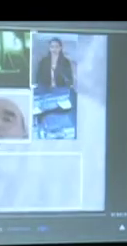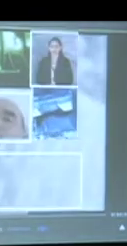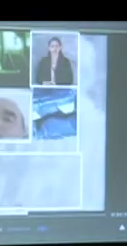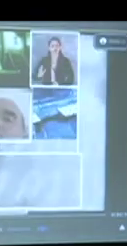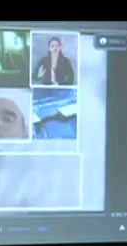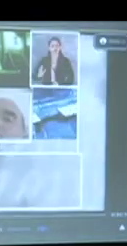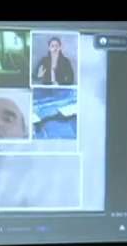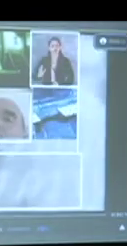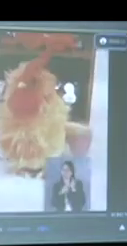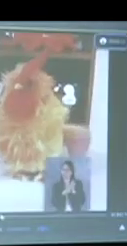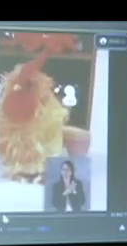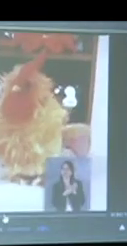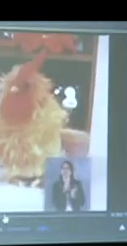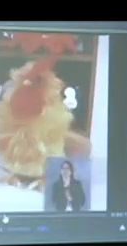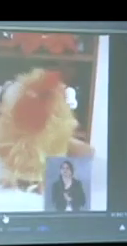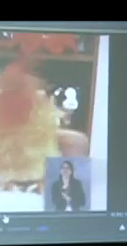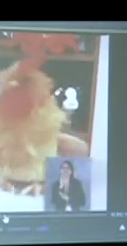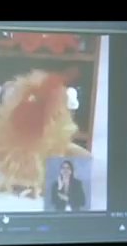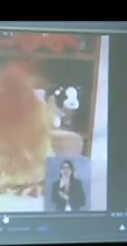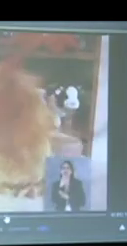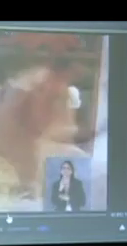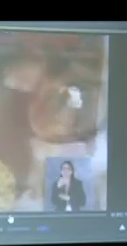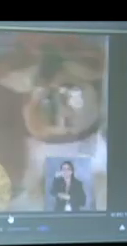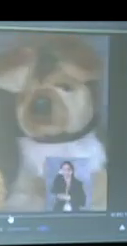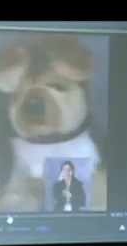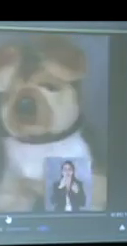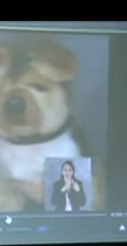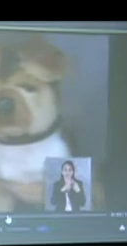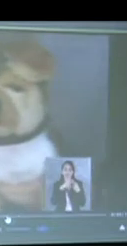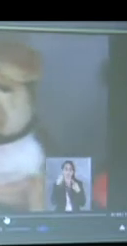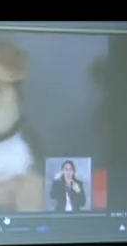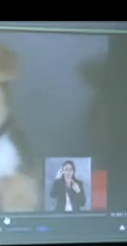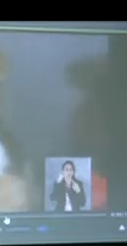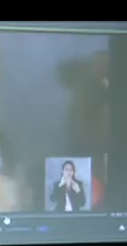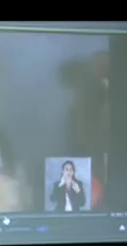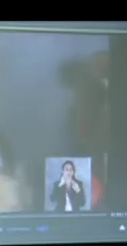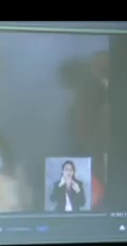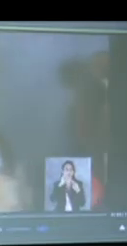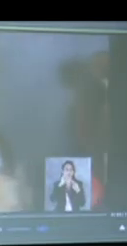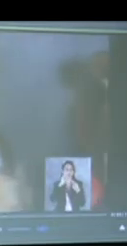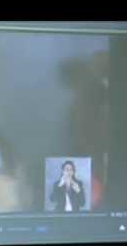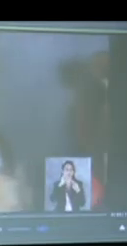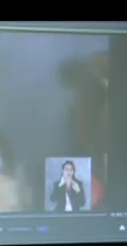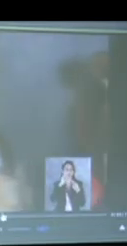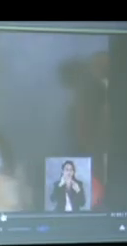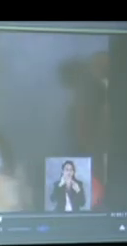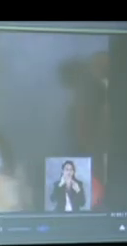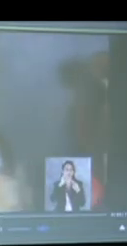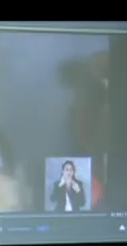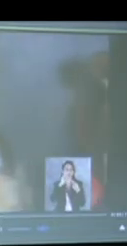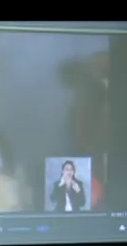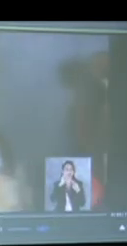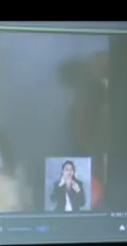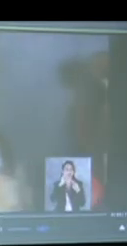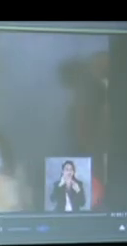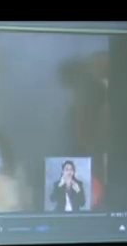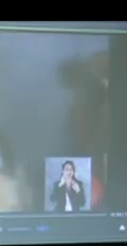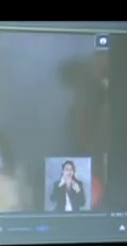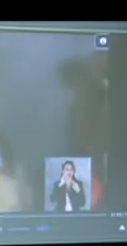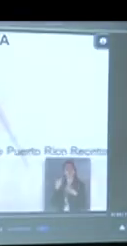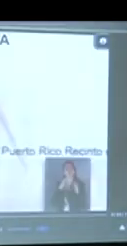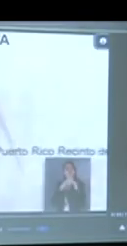Nuestra sociedad, Biblioteca de ATE en Ponce, Otremor Ovis y la Biblioteca Car. Estoy tratando de llegar